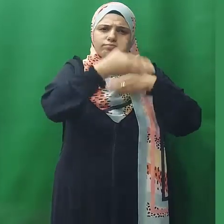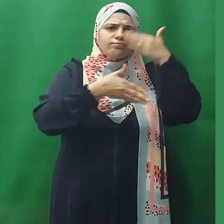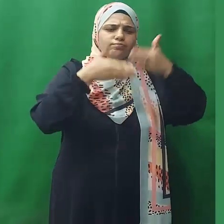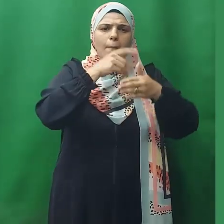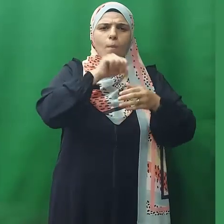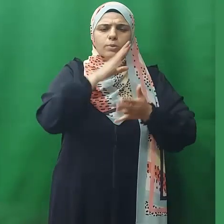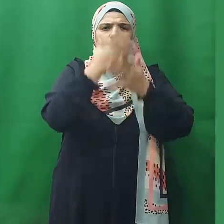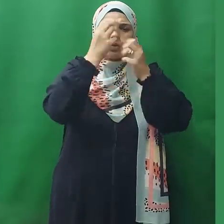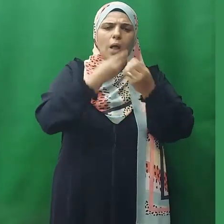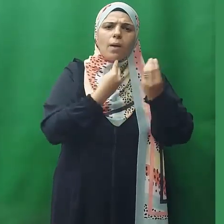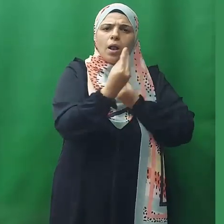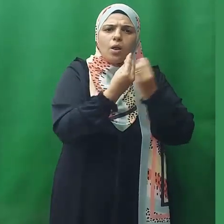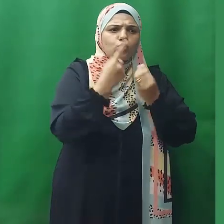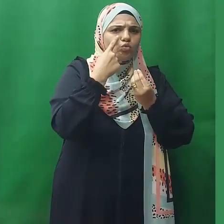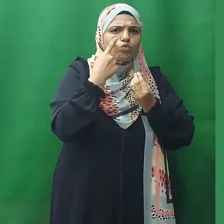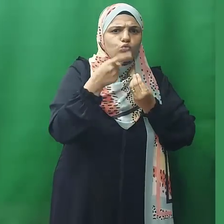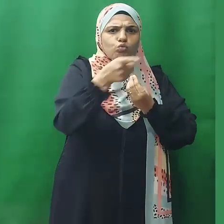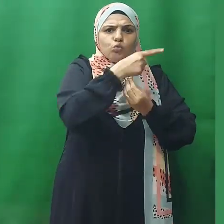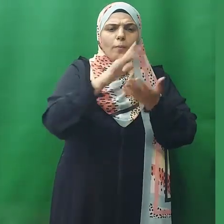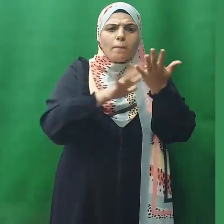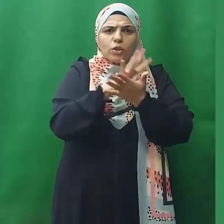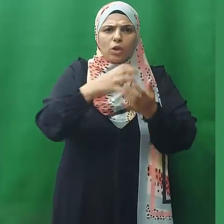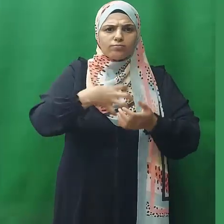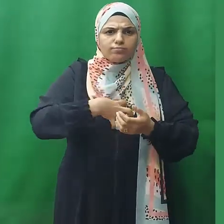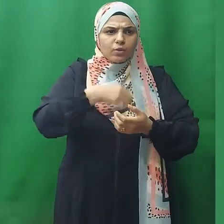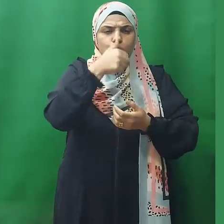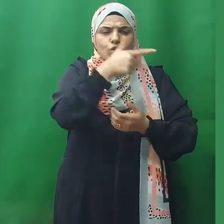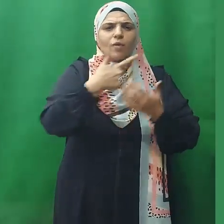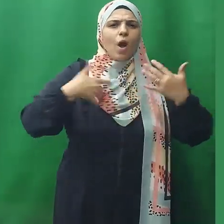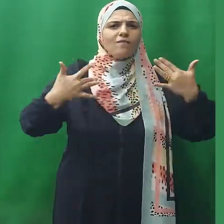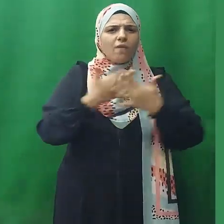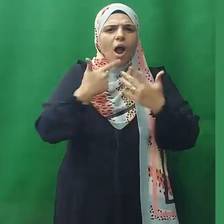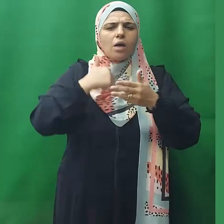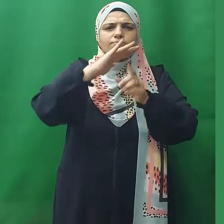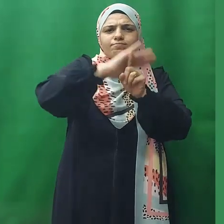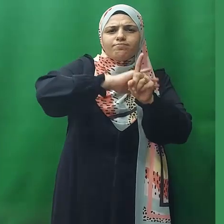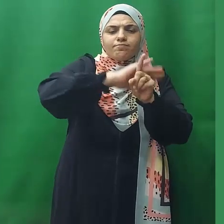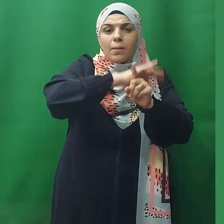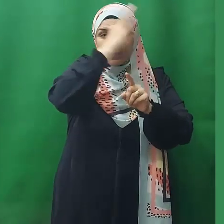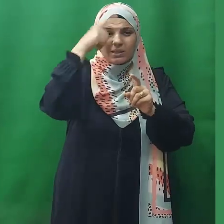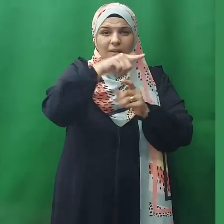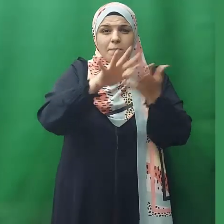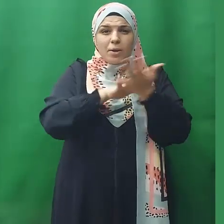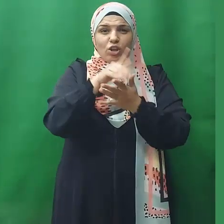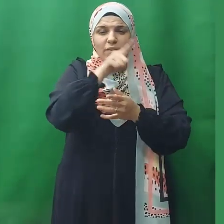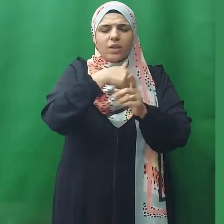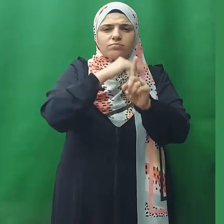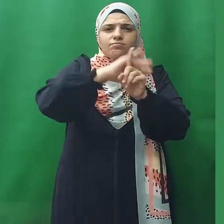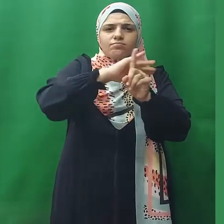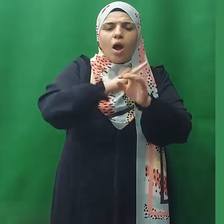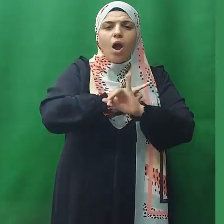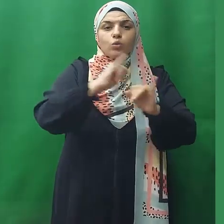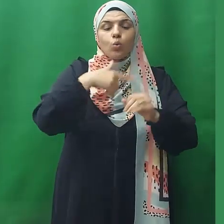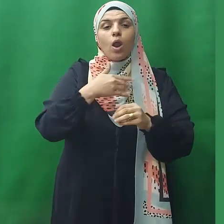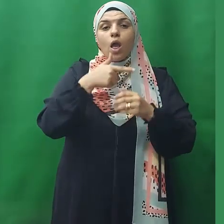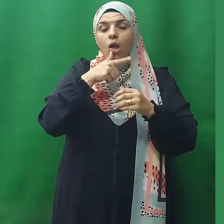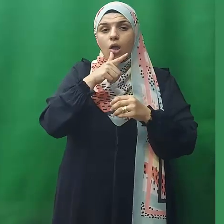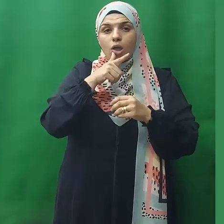ويتفقد احوالهم ويشاركهم فرحتهم ويواسيهم في مصابهم يقول سيدنا بريده بن الحصيب